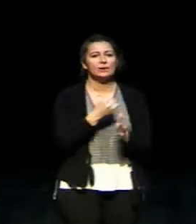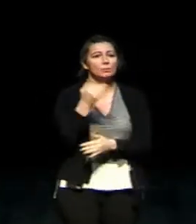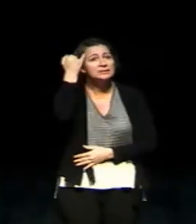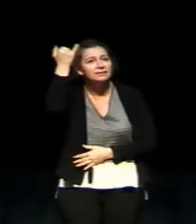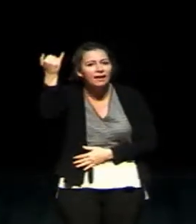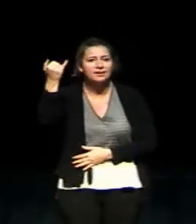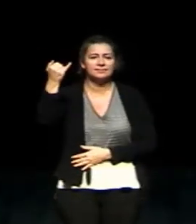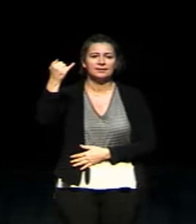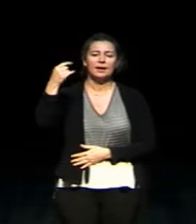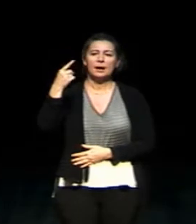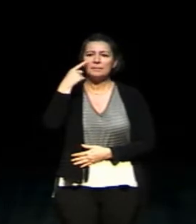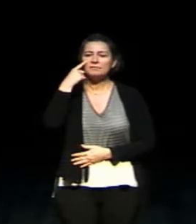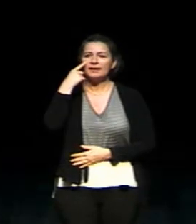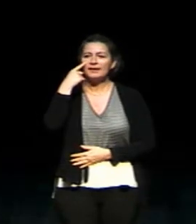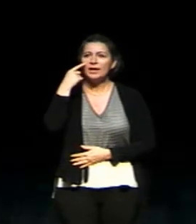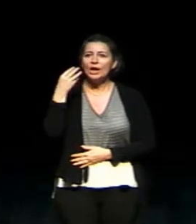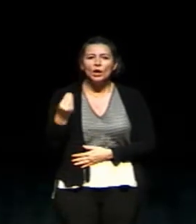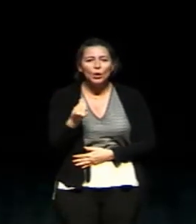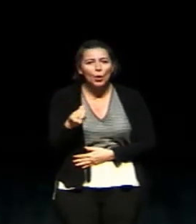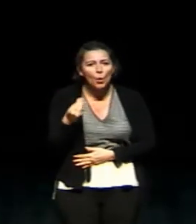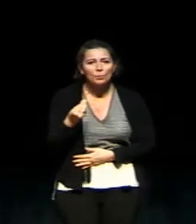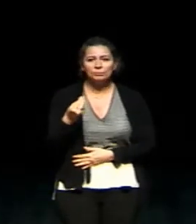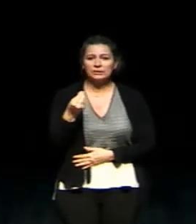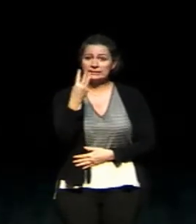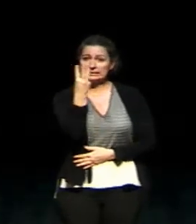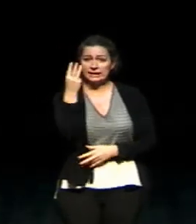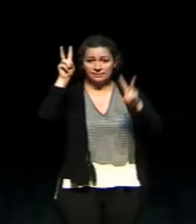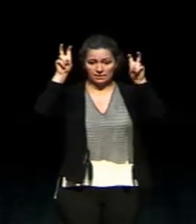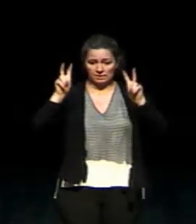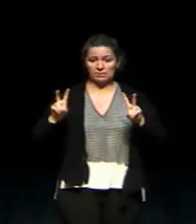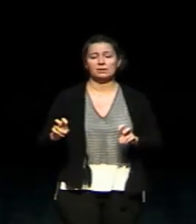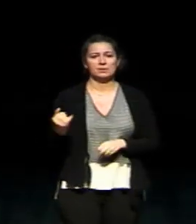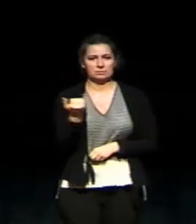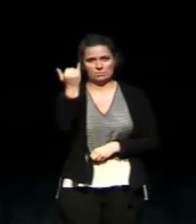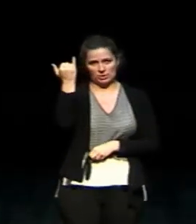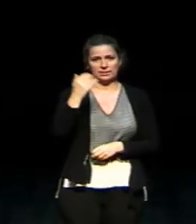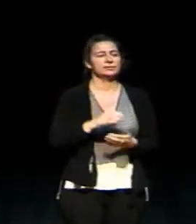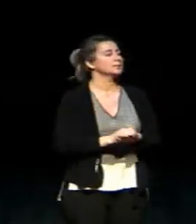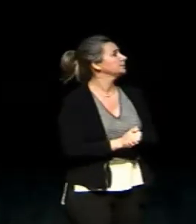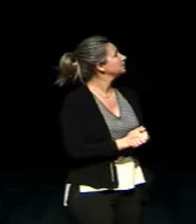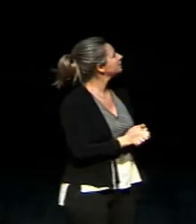do ensino-aprendizagem no dia a dia. Então, a minha ideia é que eu traga um pouco do teórico e um pouco